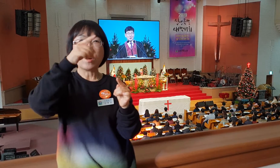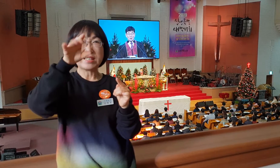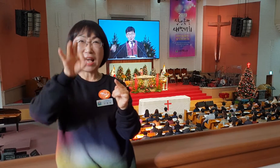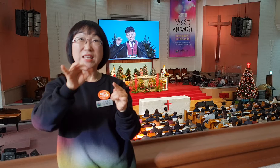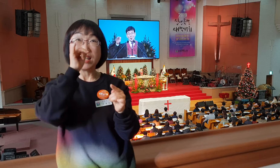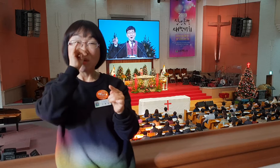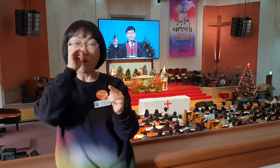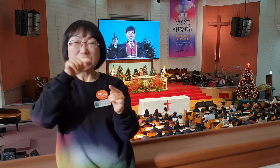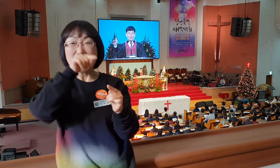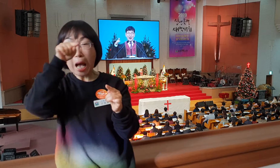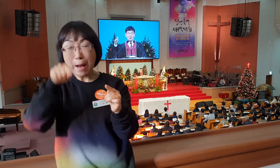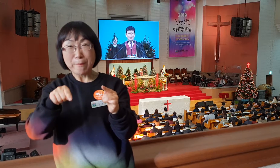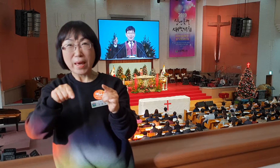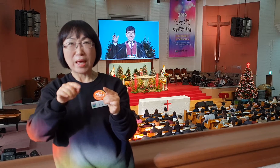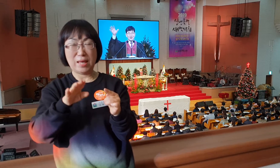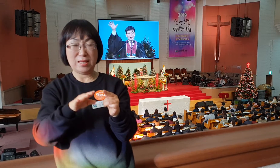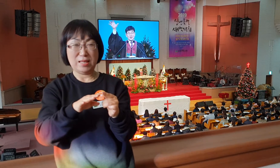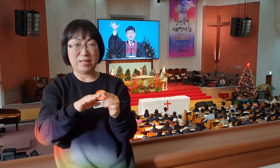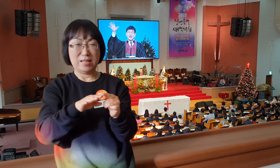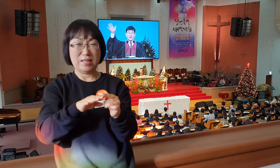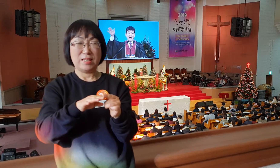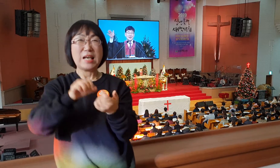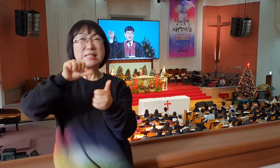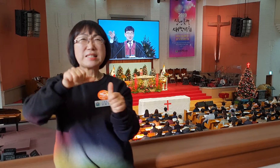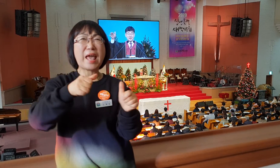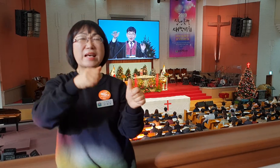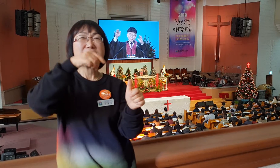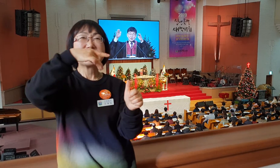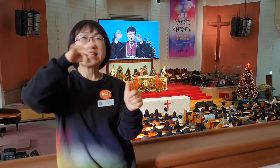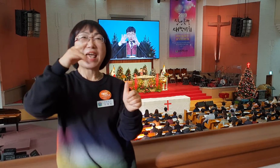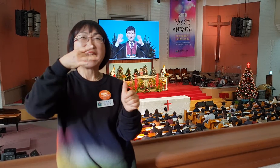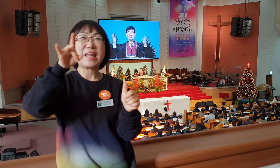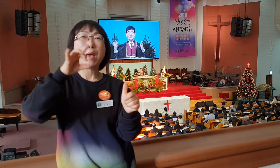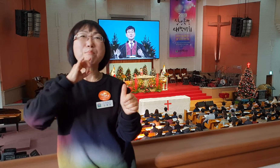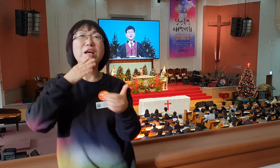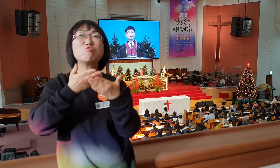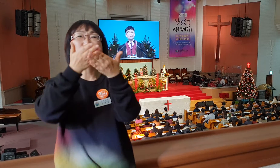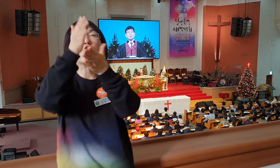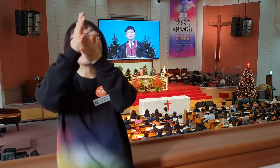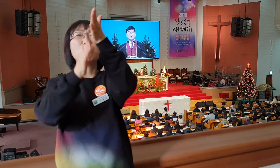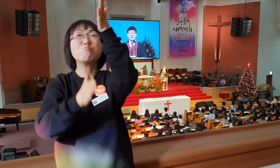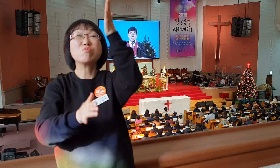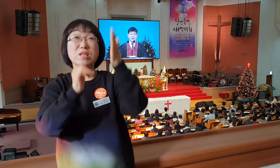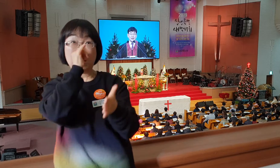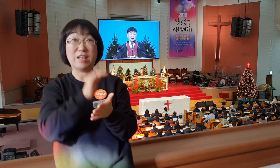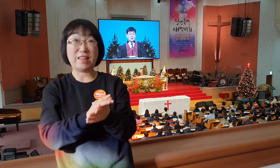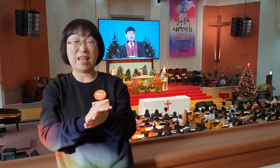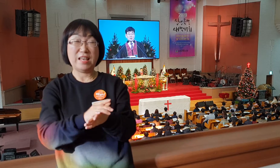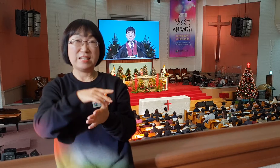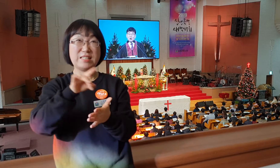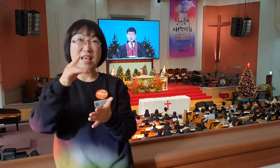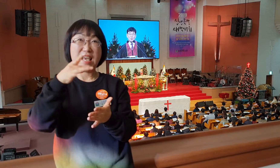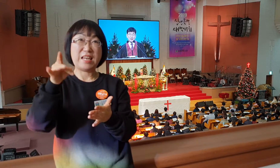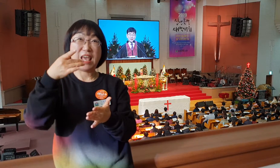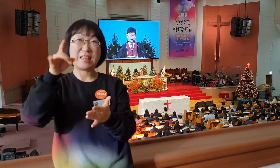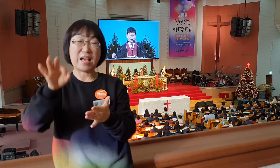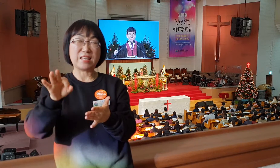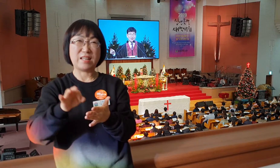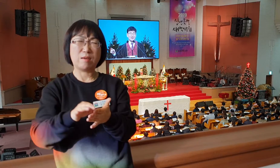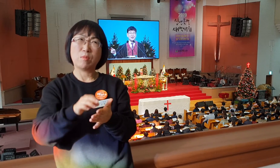성당이 있고 그 두오모 앞에 바로 앞에 세례당이 있어요. 세례만 주는 건물입니다. 그 세례당이 있는데요. 성